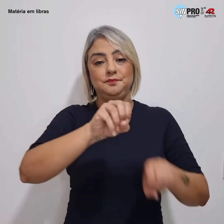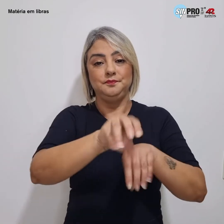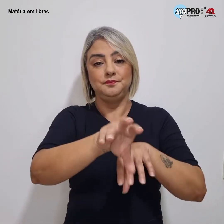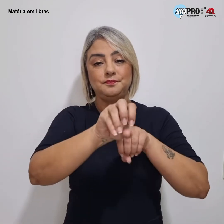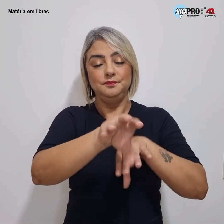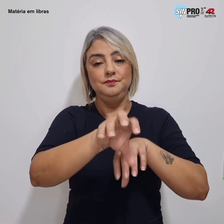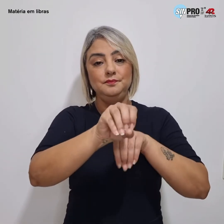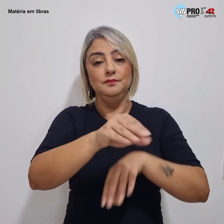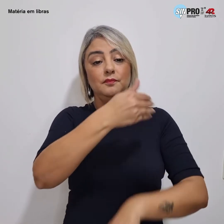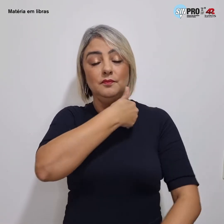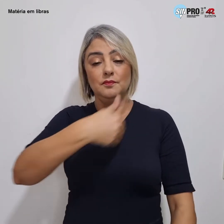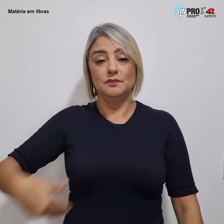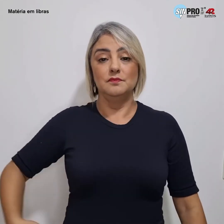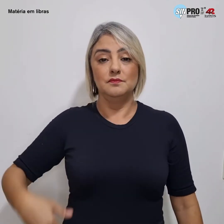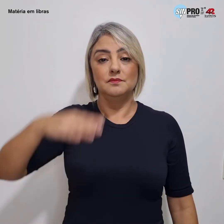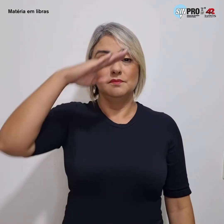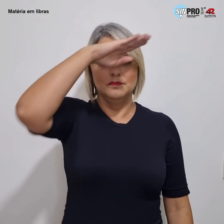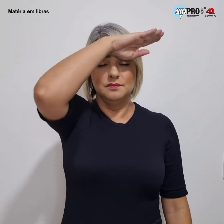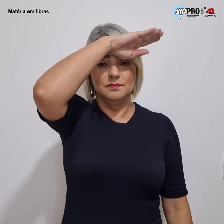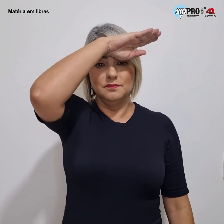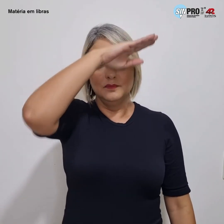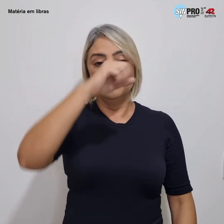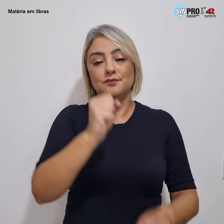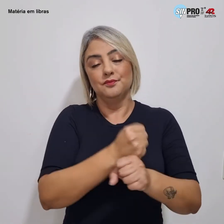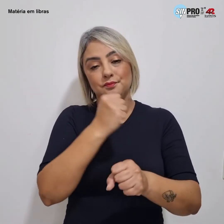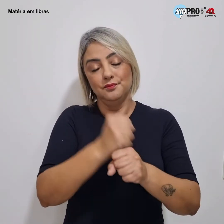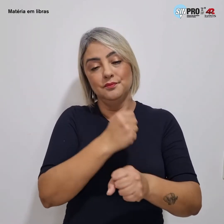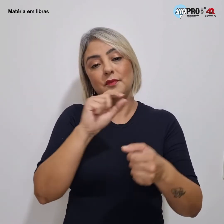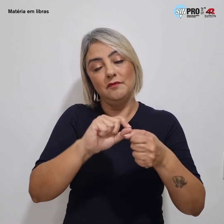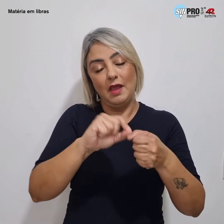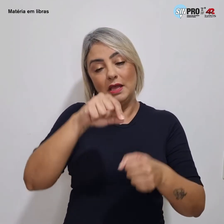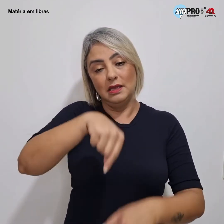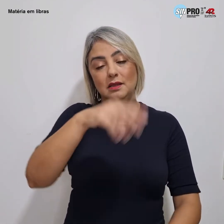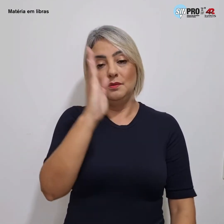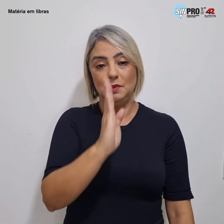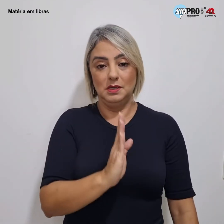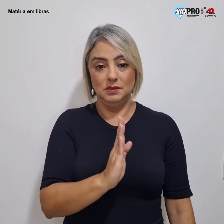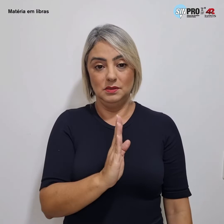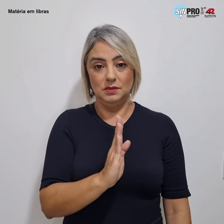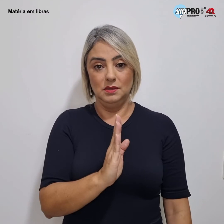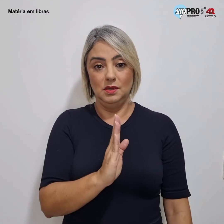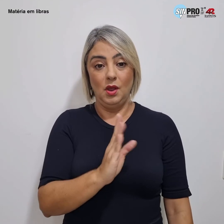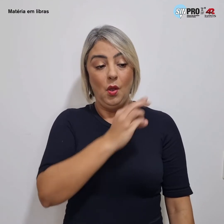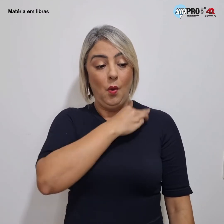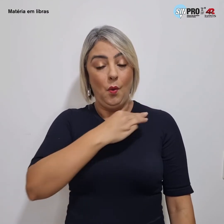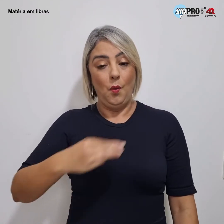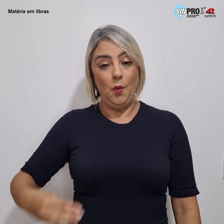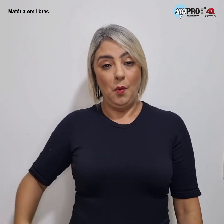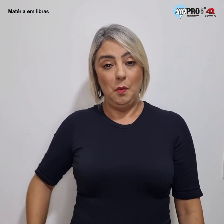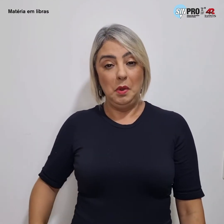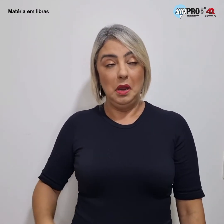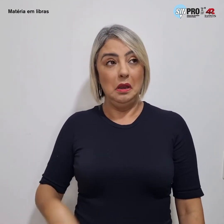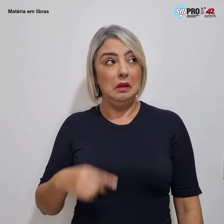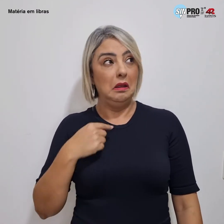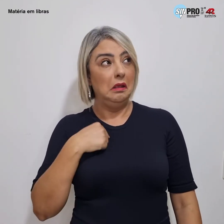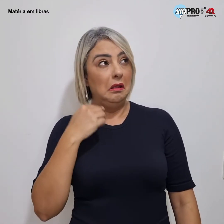privatização da educação que o governo Bolsonaro constrói no Brasil. O ministro finge